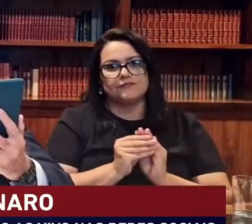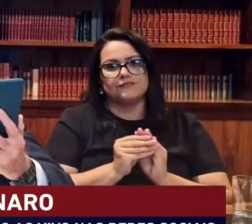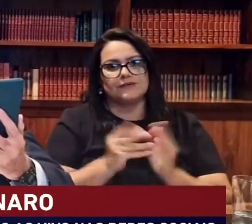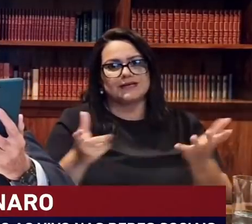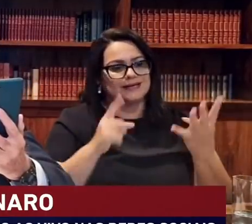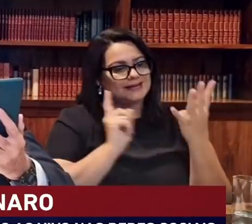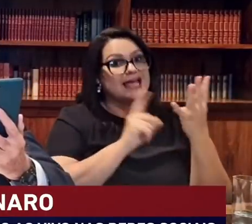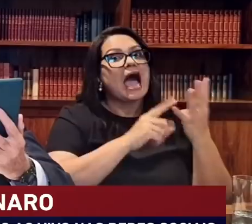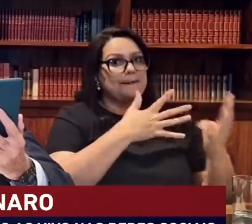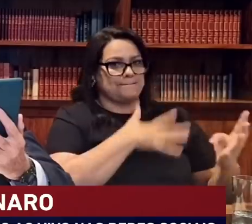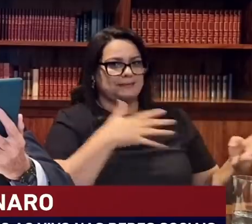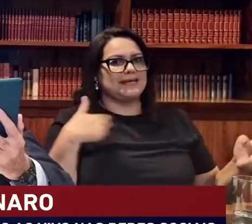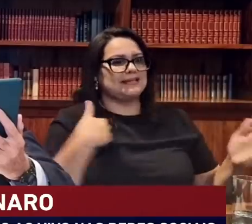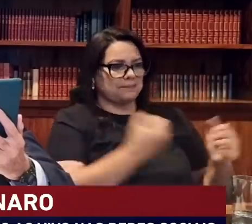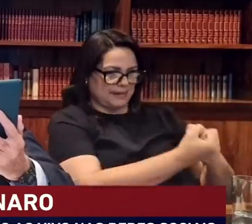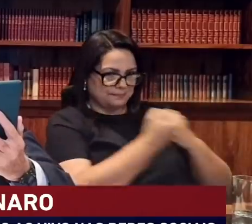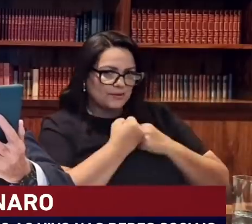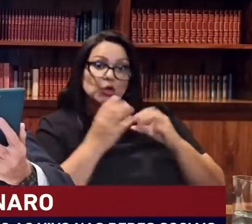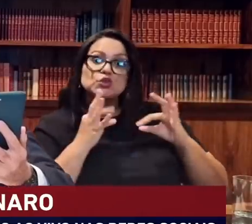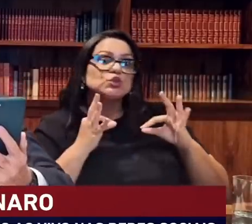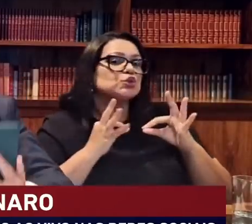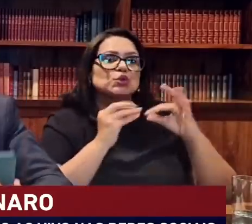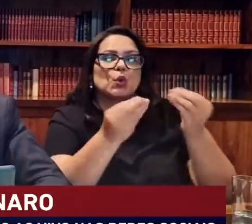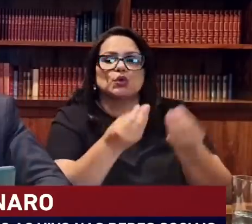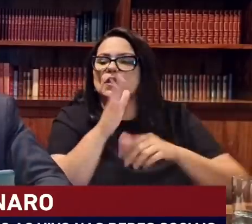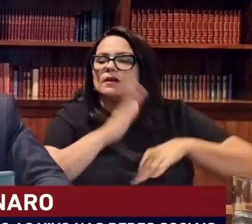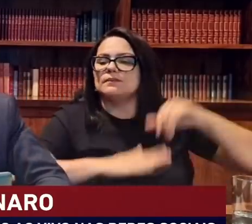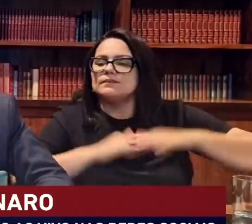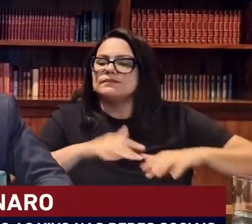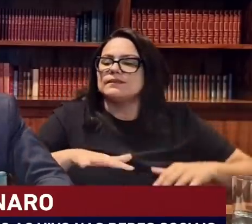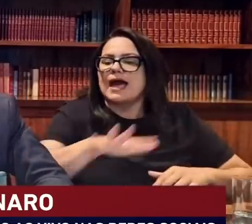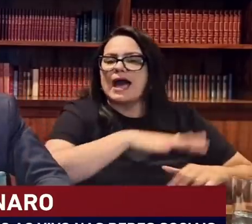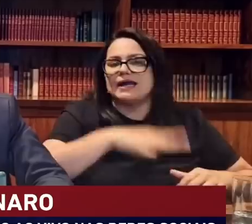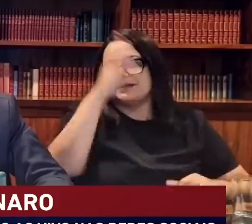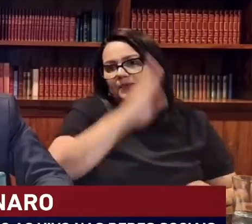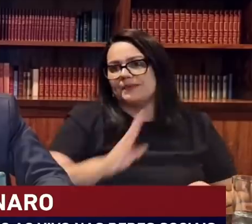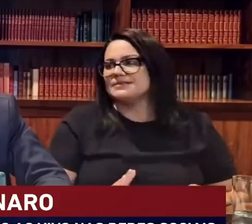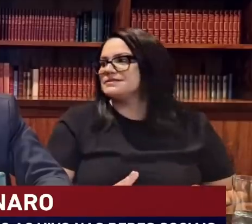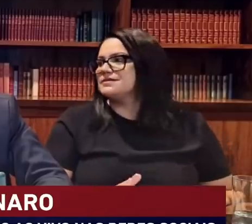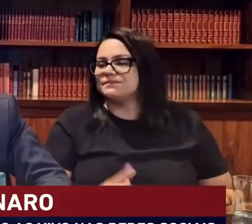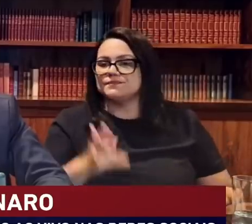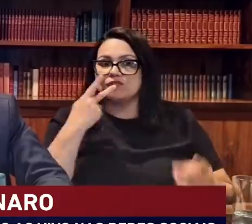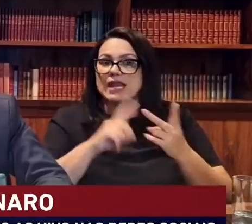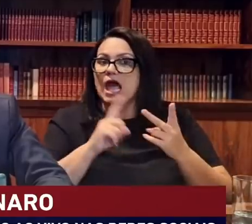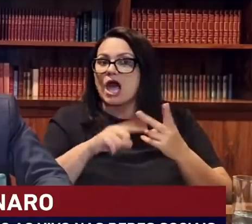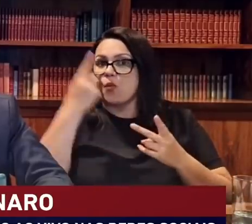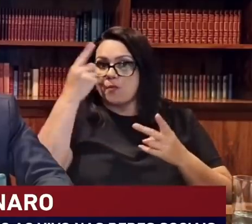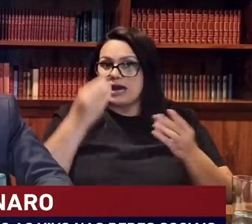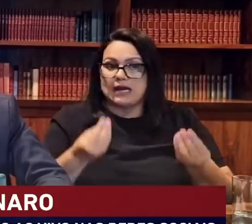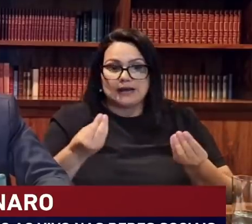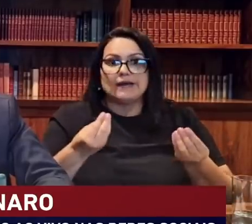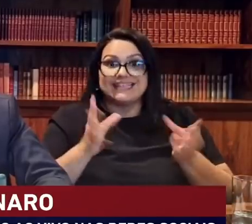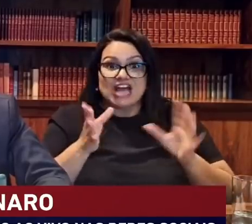apoio de nossa primeira-dama, todas as entregas para mulheres no Brasil. Deixa eu falar uma entrega para as mulheres do